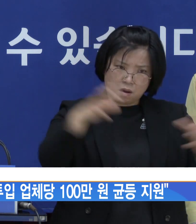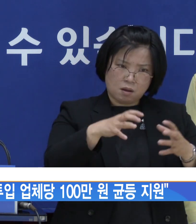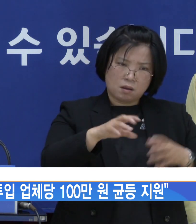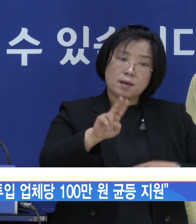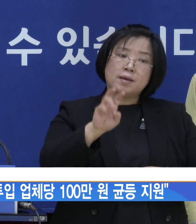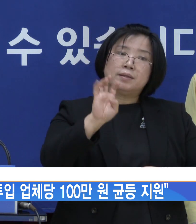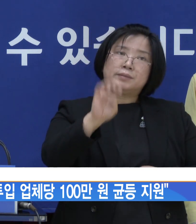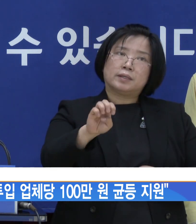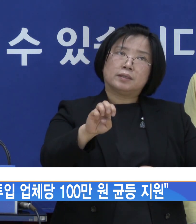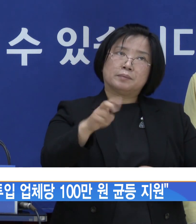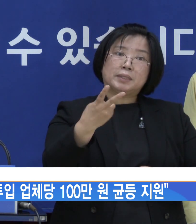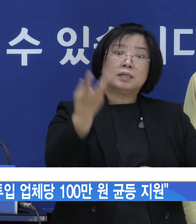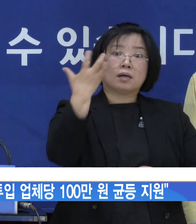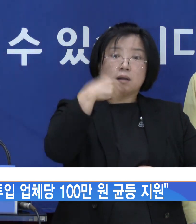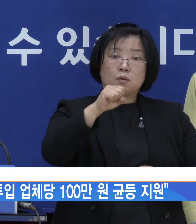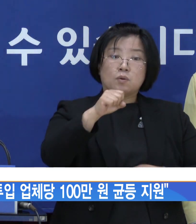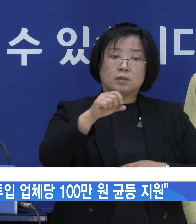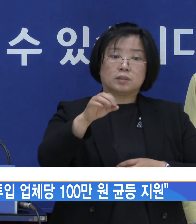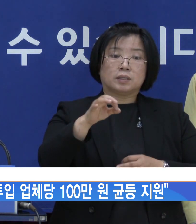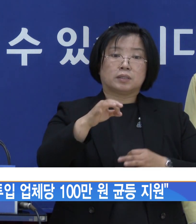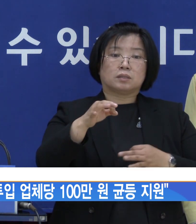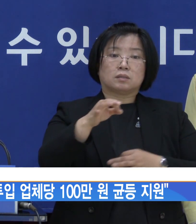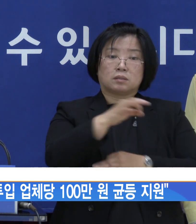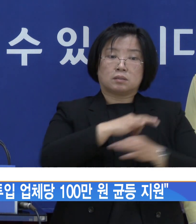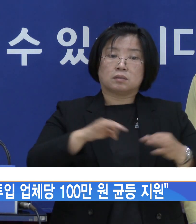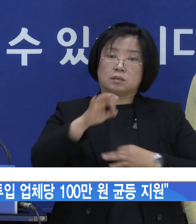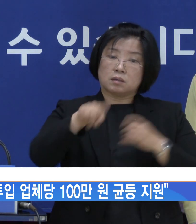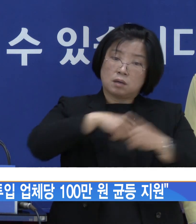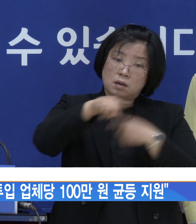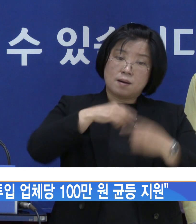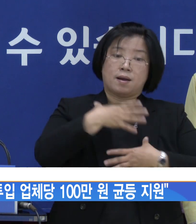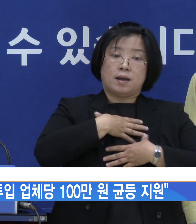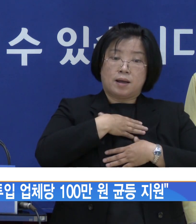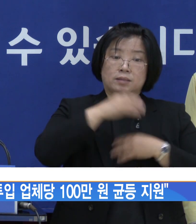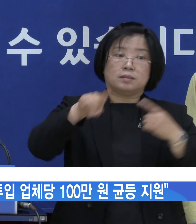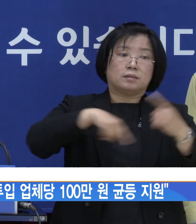원의 경영안정자금을 지원하겠습니다.